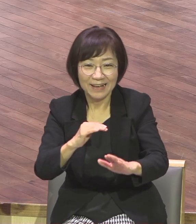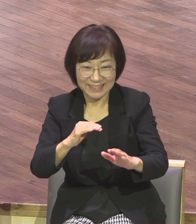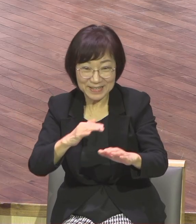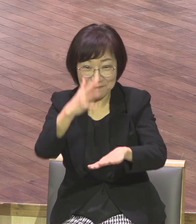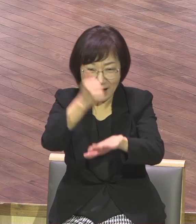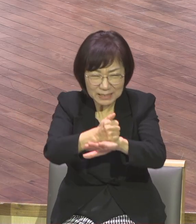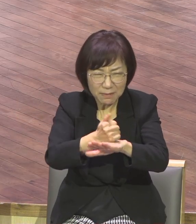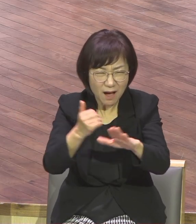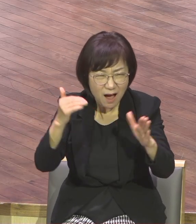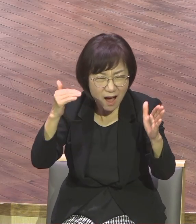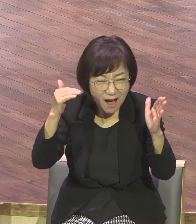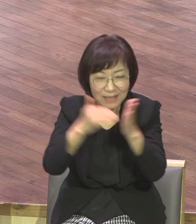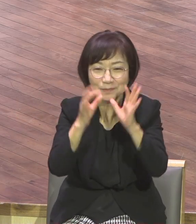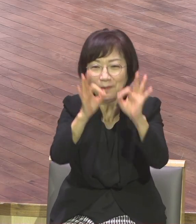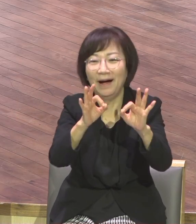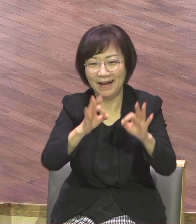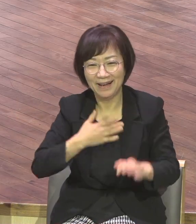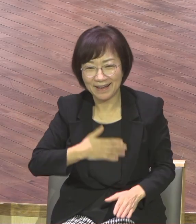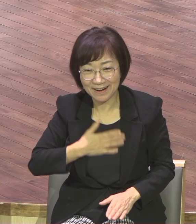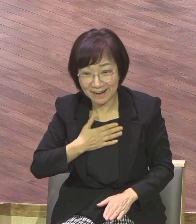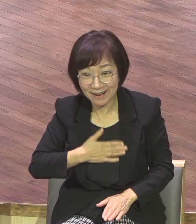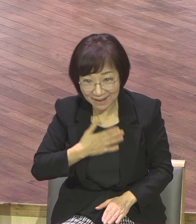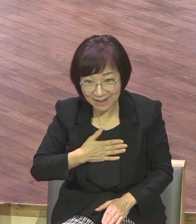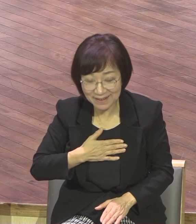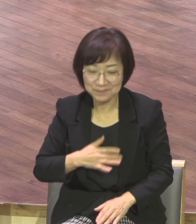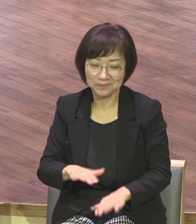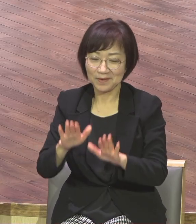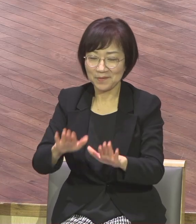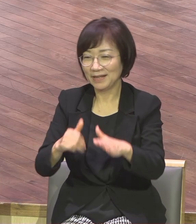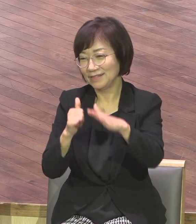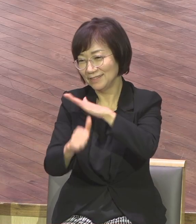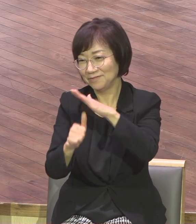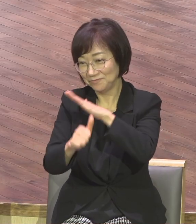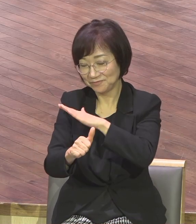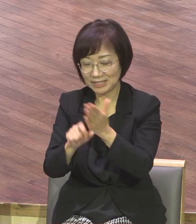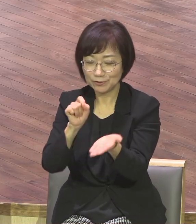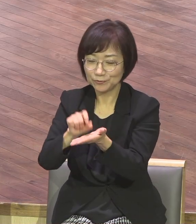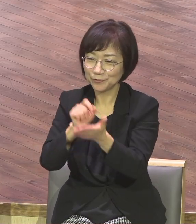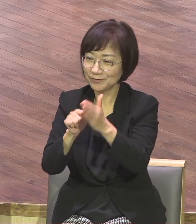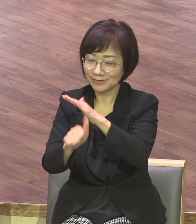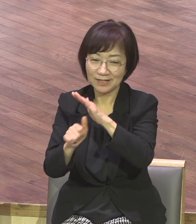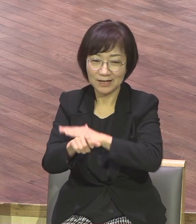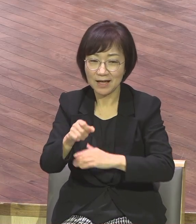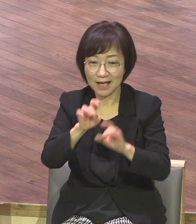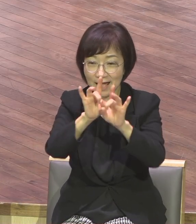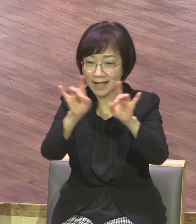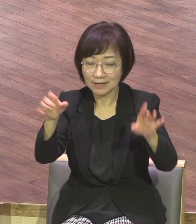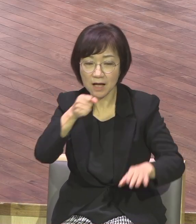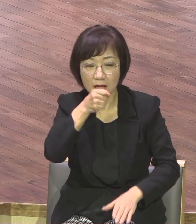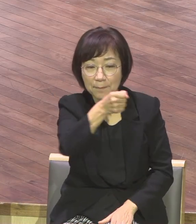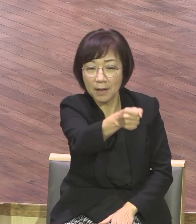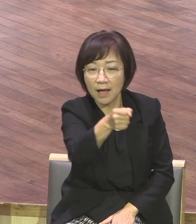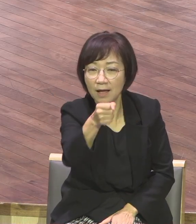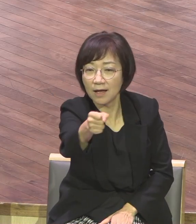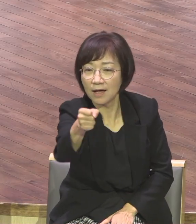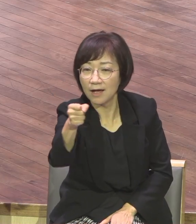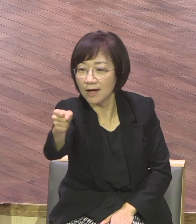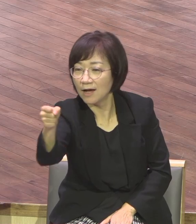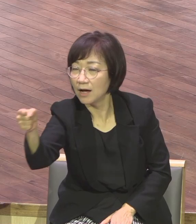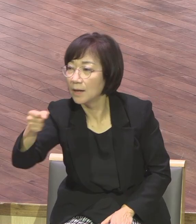내용이었지요. 자, 이번에 선수들의 인터뷰 내용을 보면 정말 한 명도 한